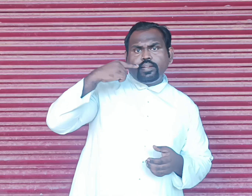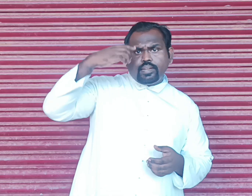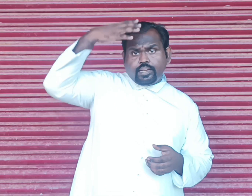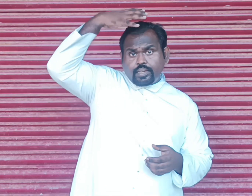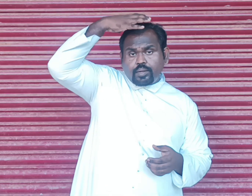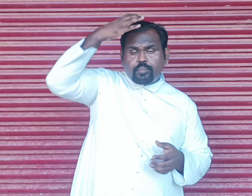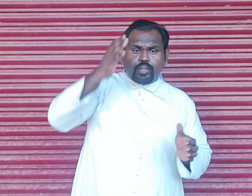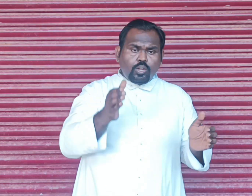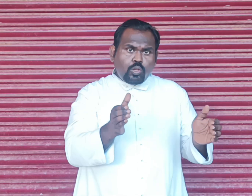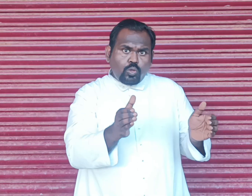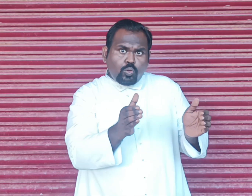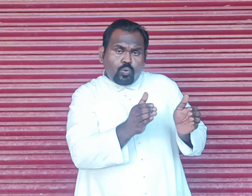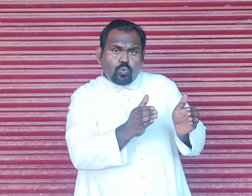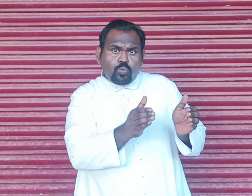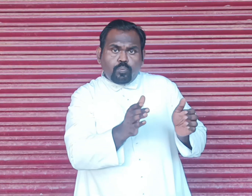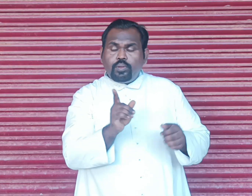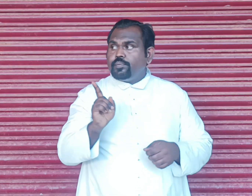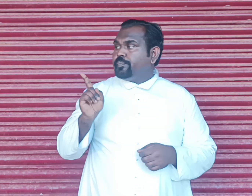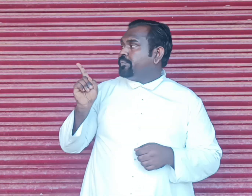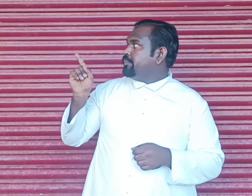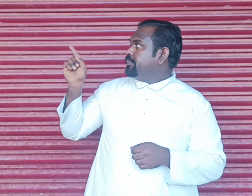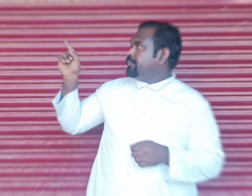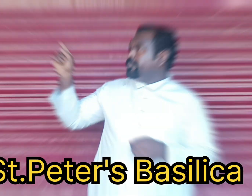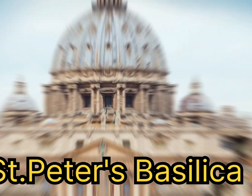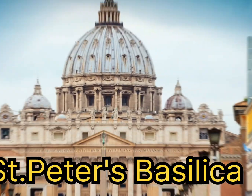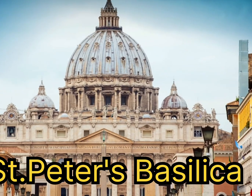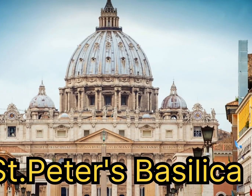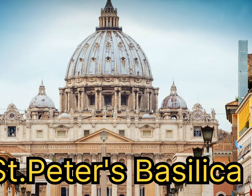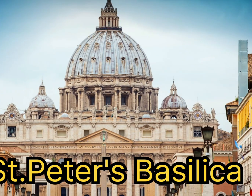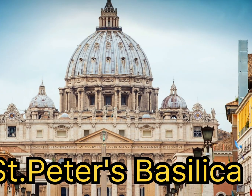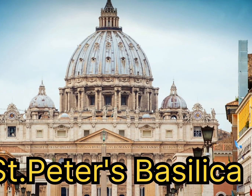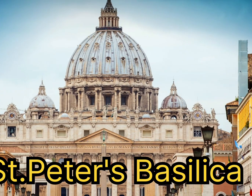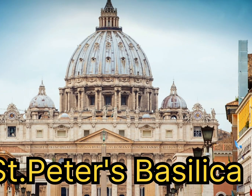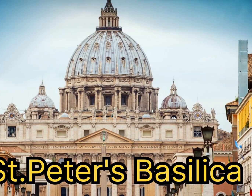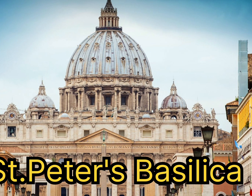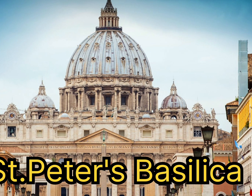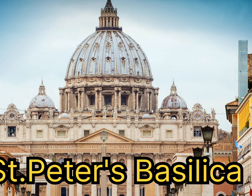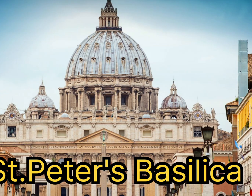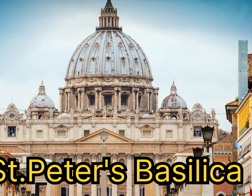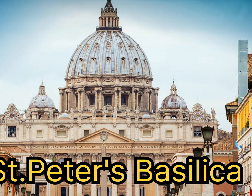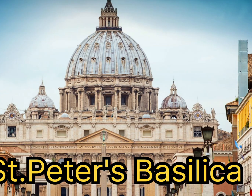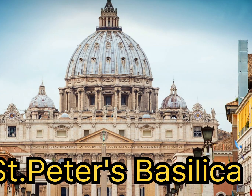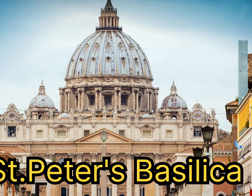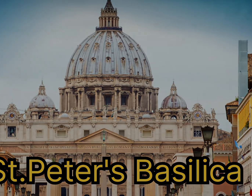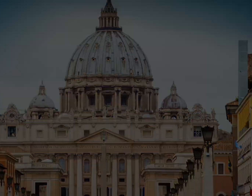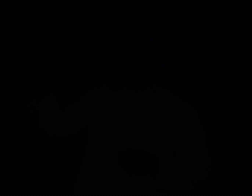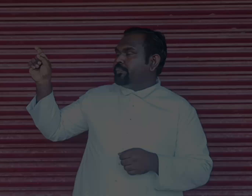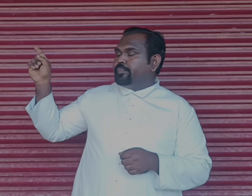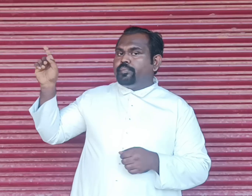135 കർദിനാൾമാർ, ഇലക്ടറൽ കർദിനാൾമാർ സെൻറ്റ് പീറ്റേഴ്സ് ബസിലിക്കയിൽ